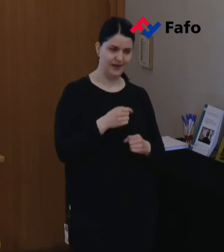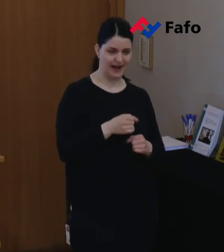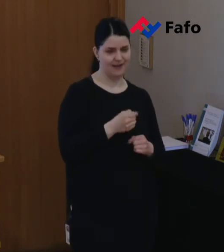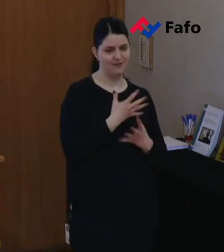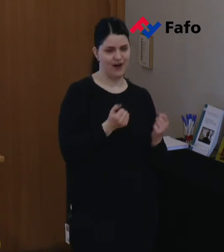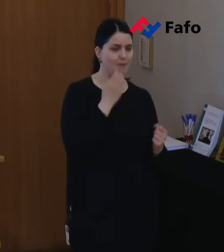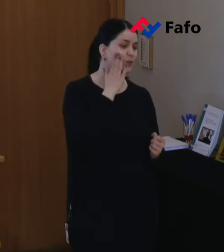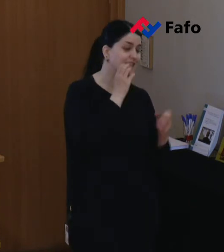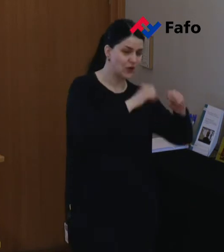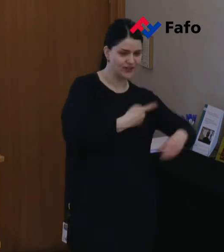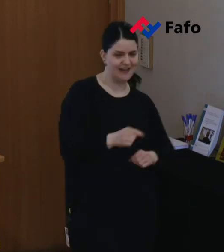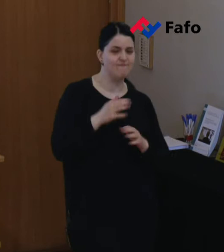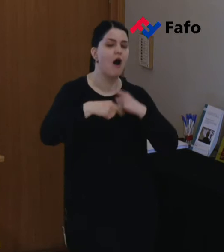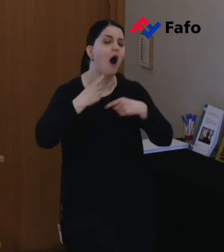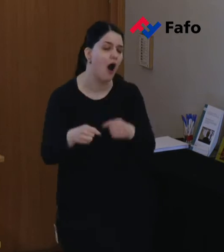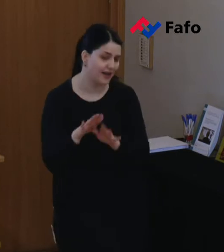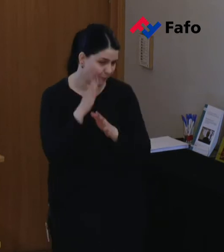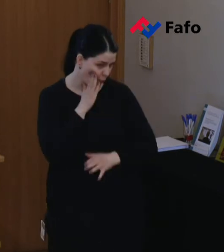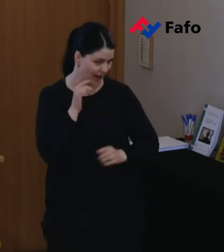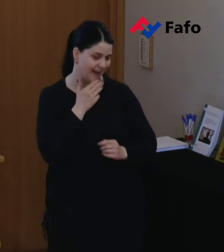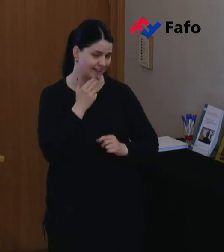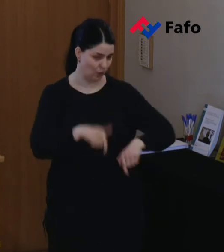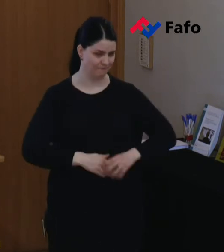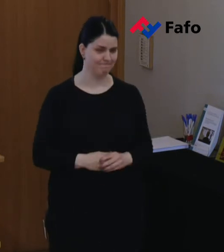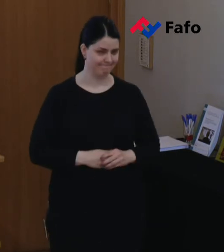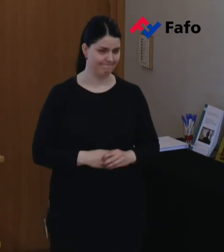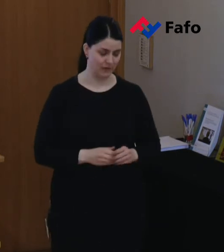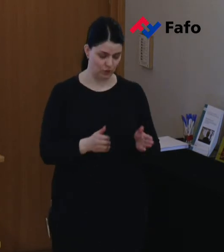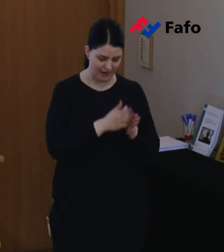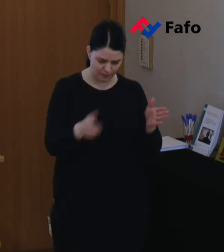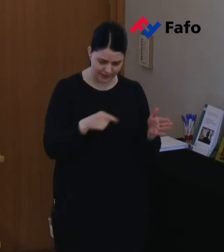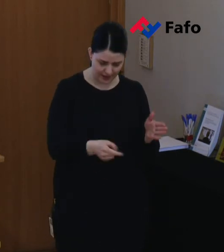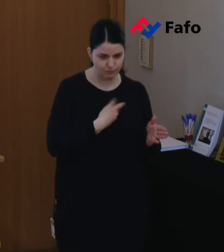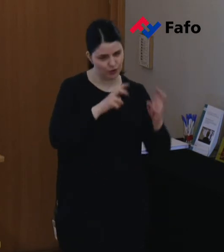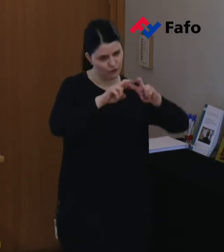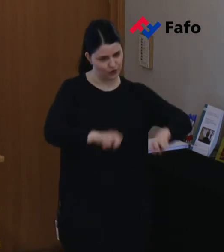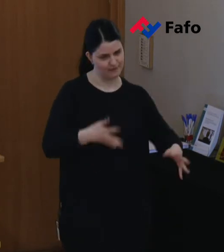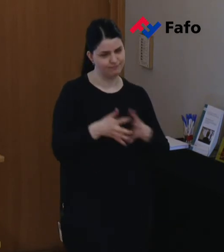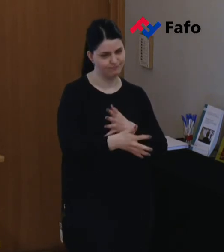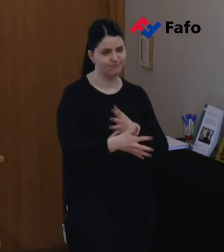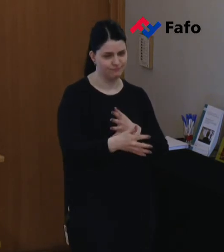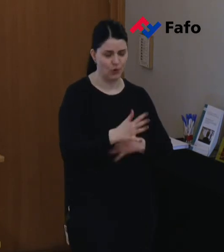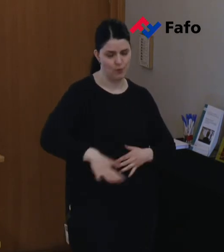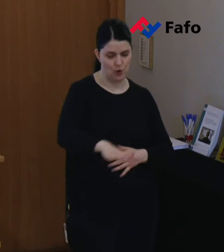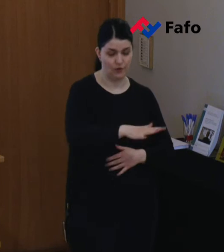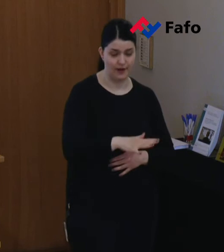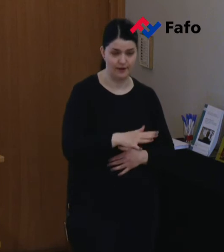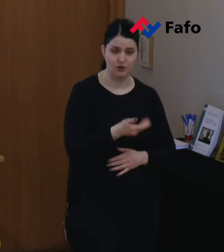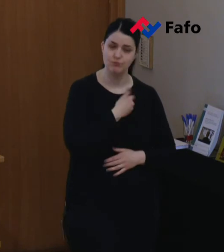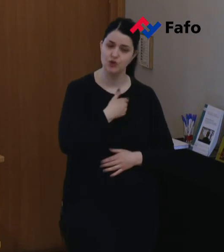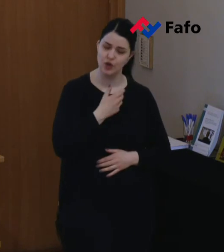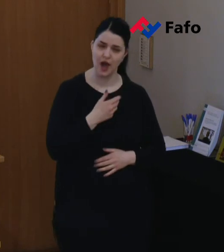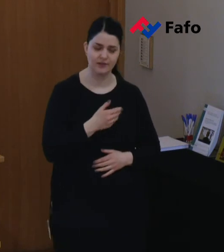varig bolig». Og i mellomtida der så har vi gjort mye forskning på dette området, og det har vært høy